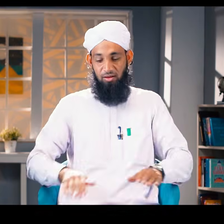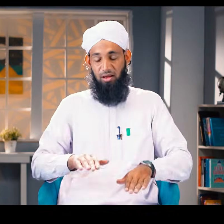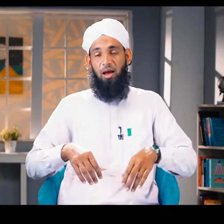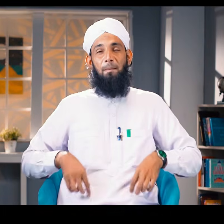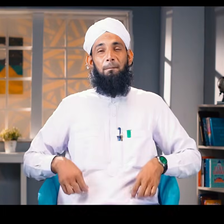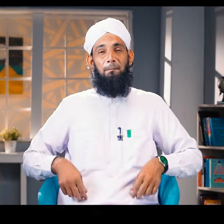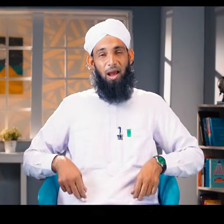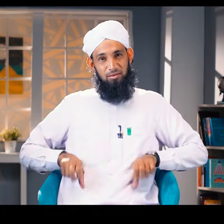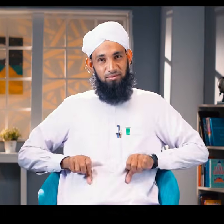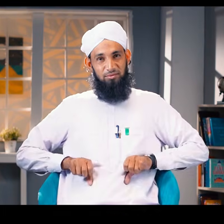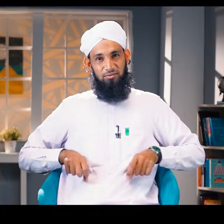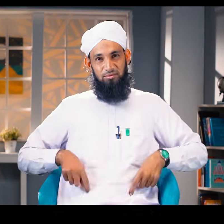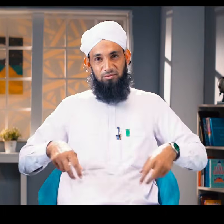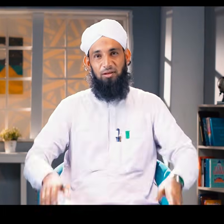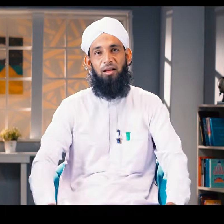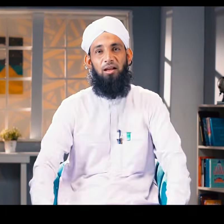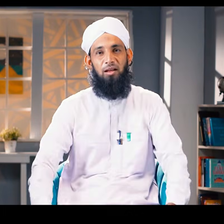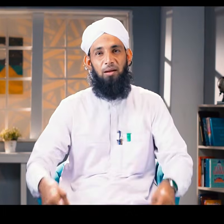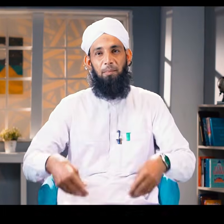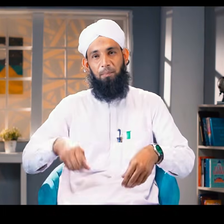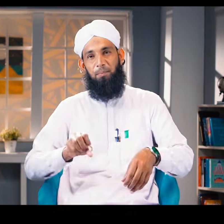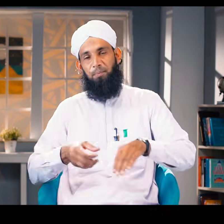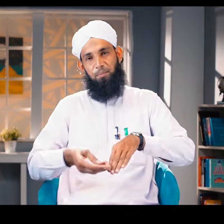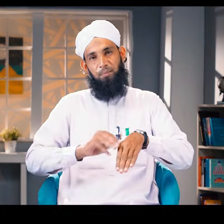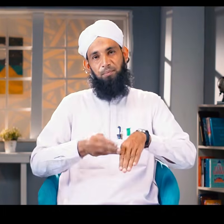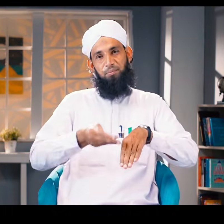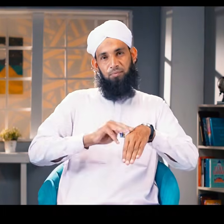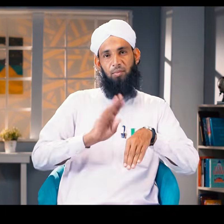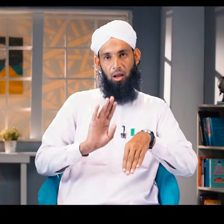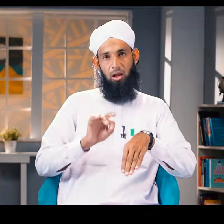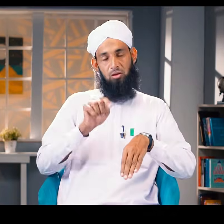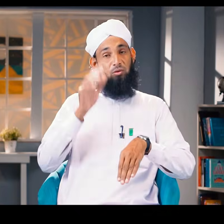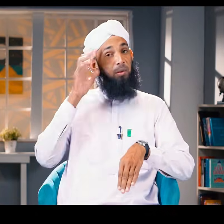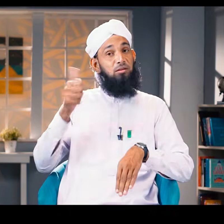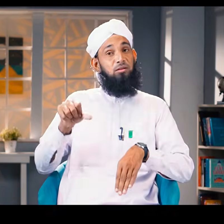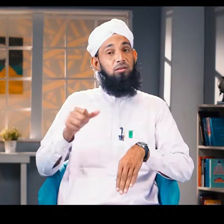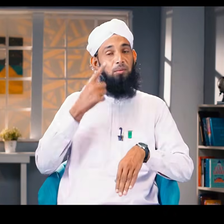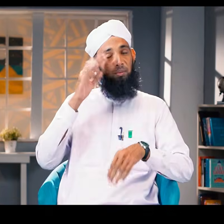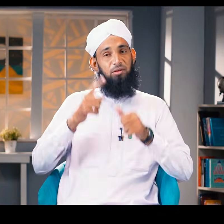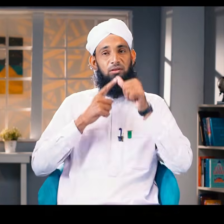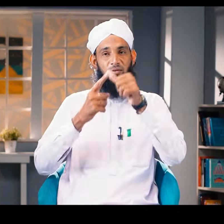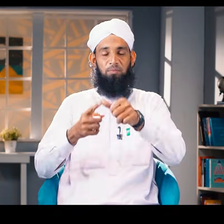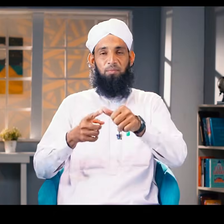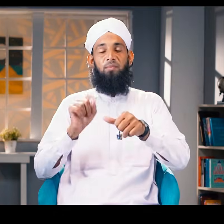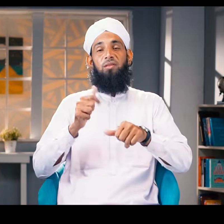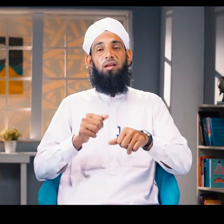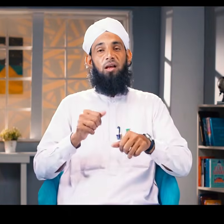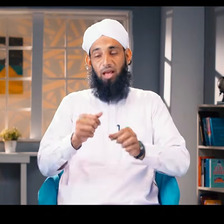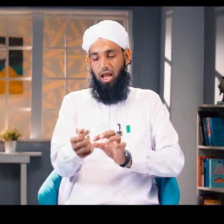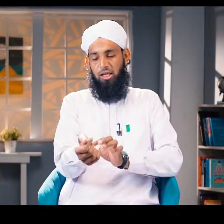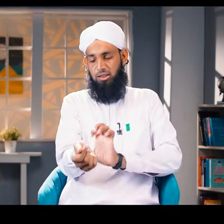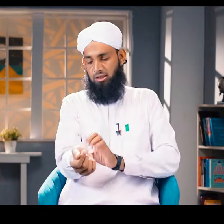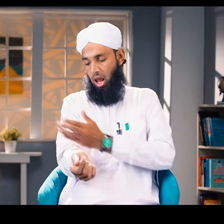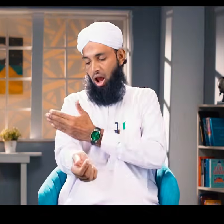ہے؟ آستین کا یہ ہے کہ آدھی سے زیادہ اگر یہ چڑھی ہوئی ہے، فولڈ کی ہوئی ہے، تو نماز مکروہ تحریمی ہوگی، اور اگر کسی